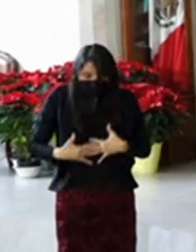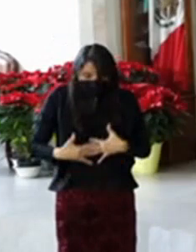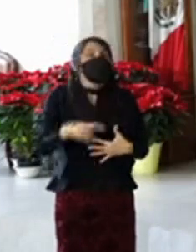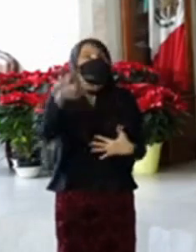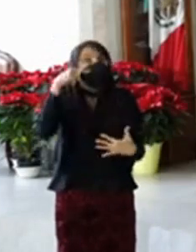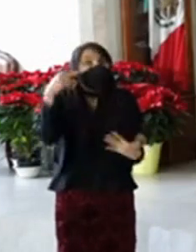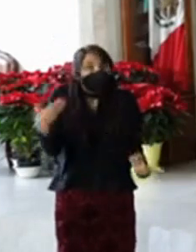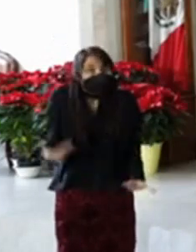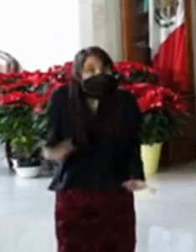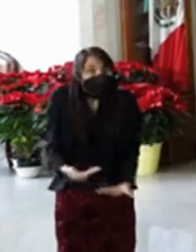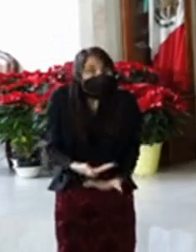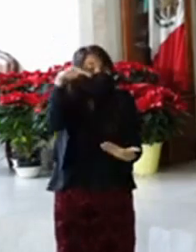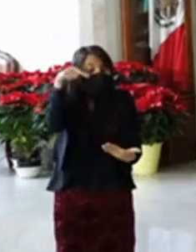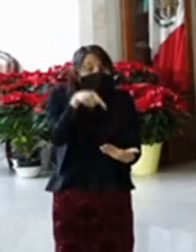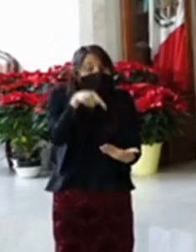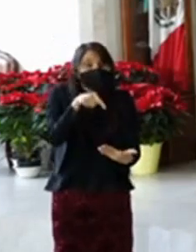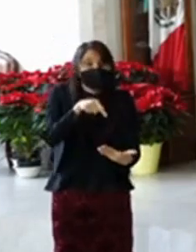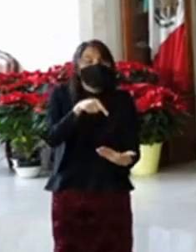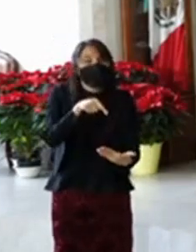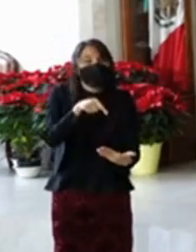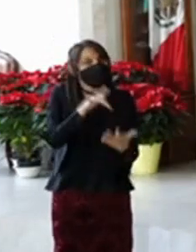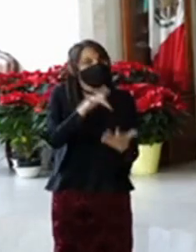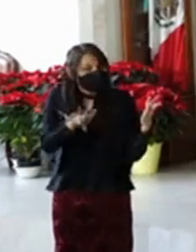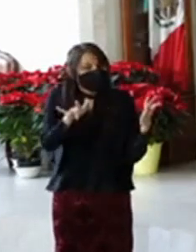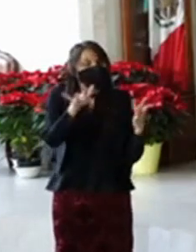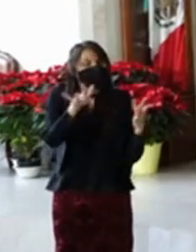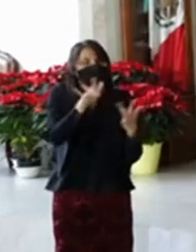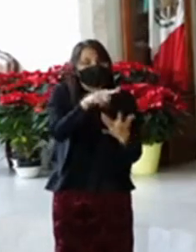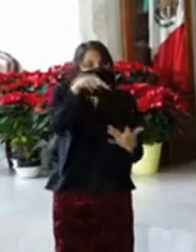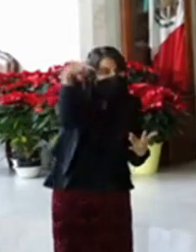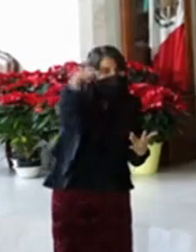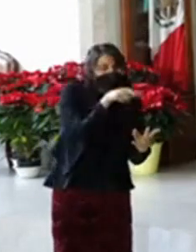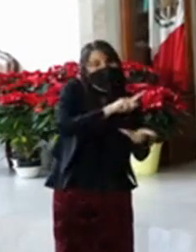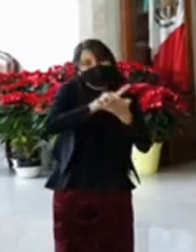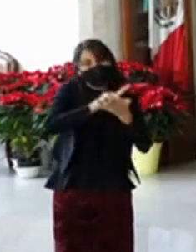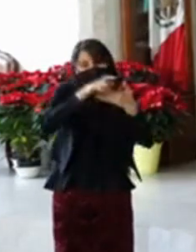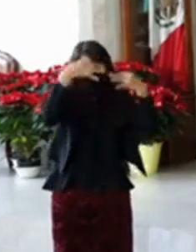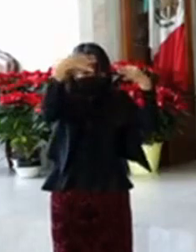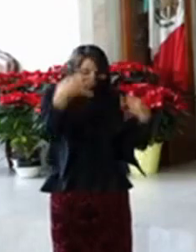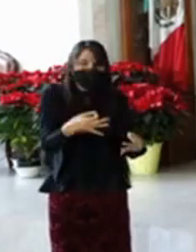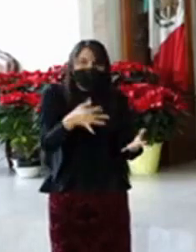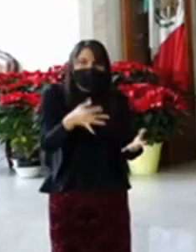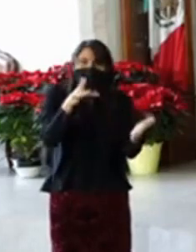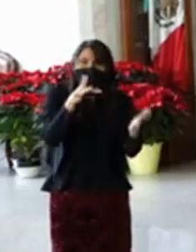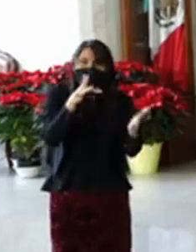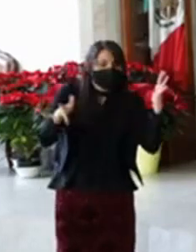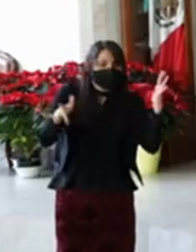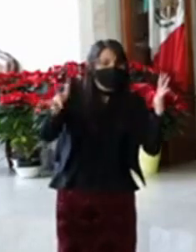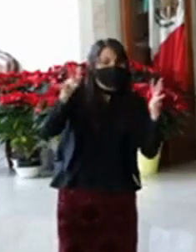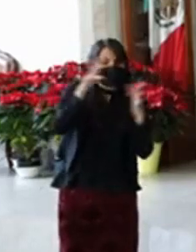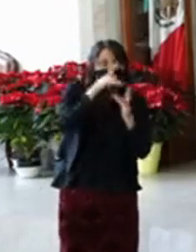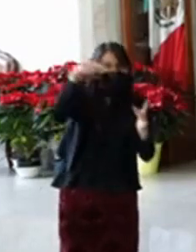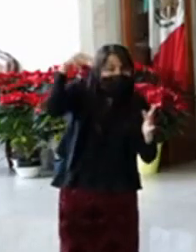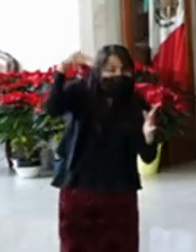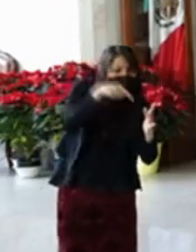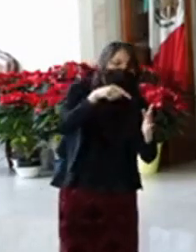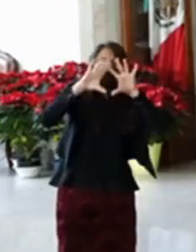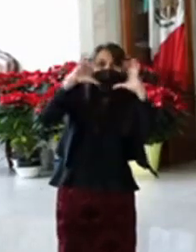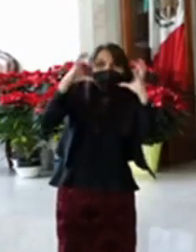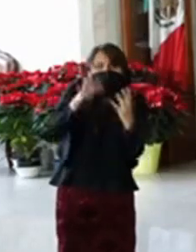concebirá es santo, es el Hijo de Dios, es el Salvador de la humanidad. Y